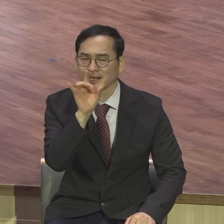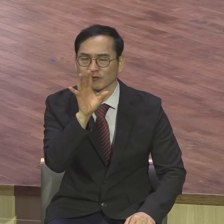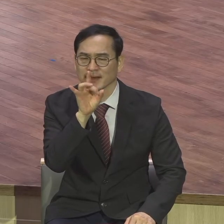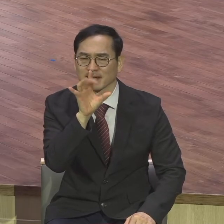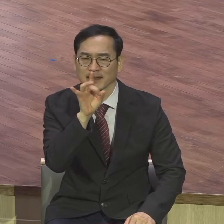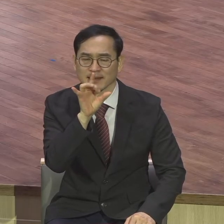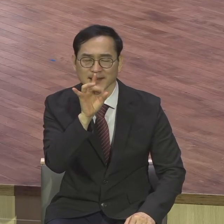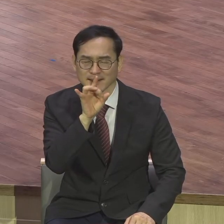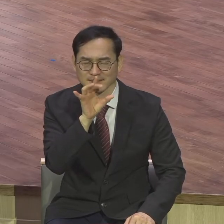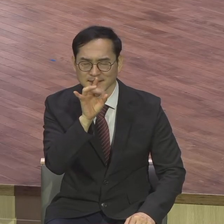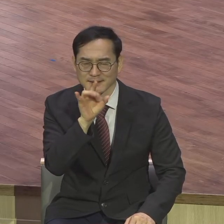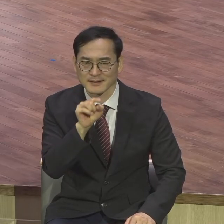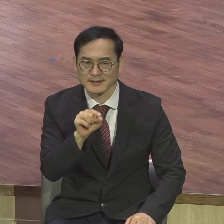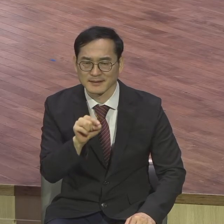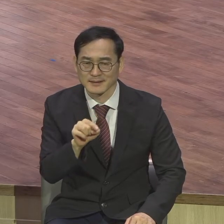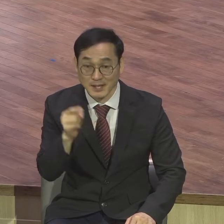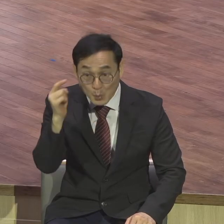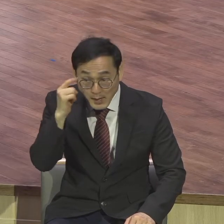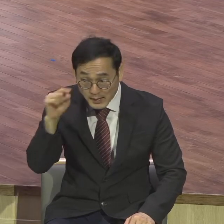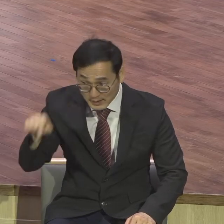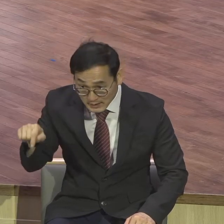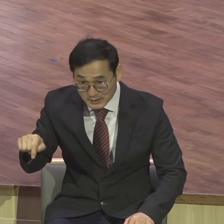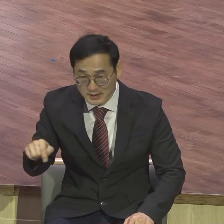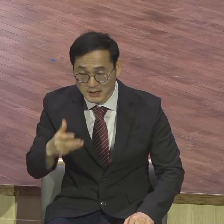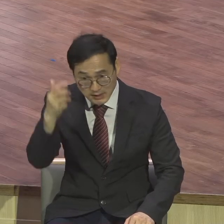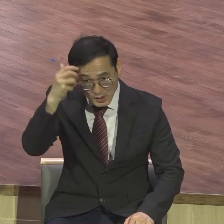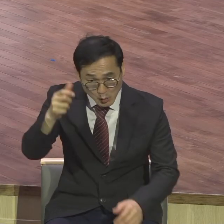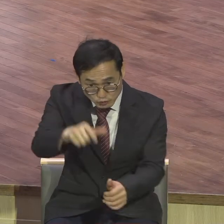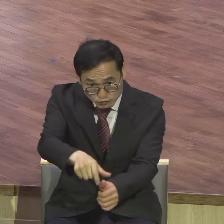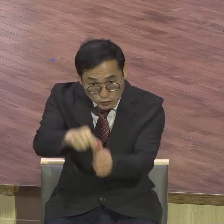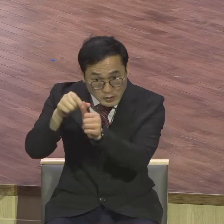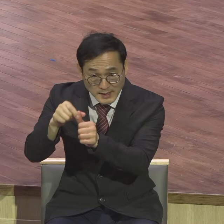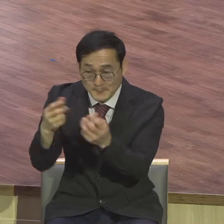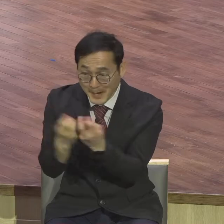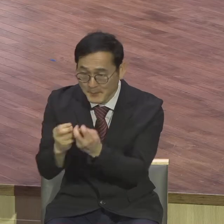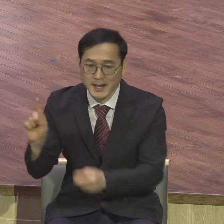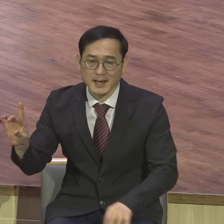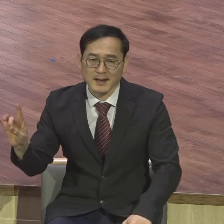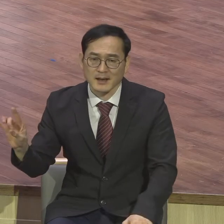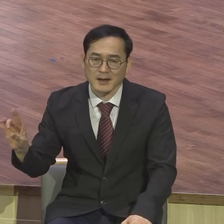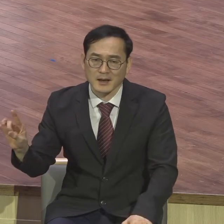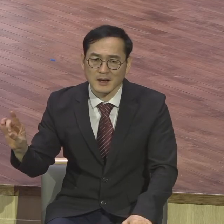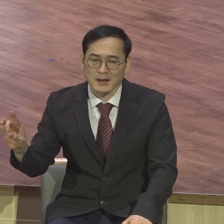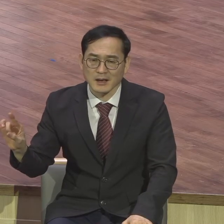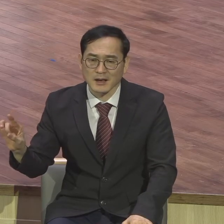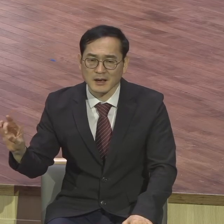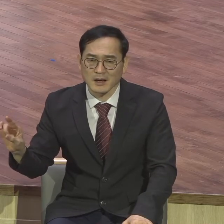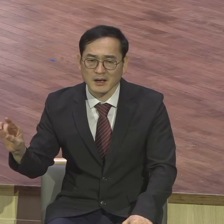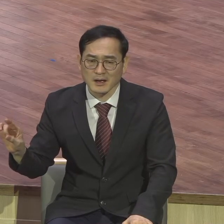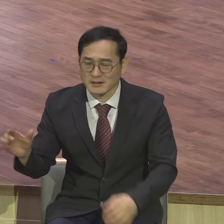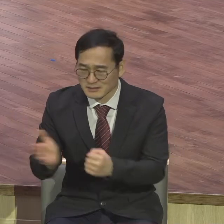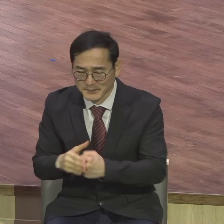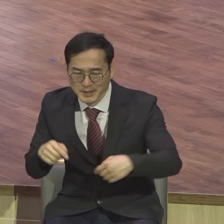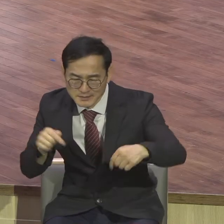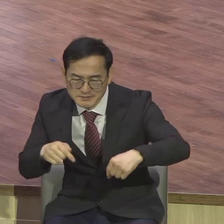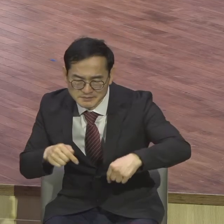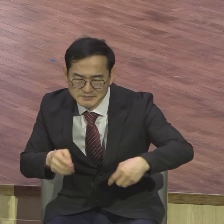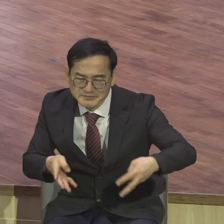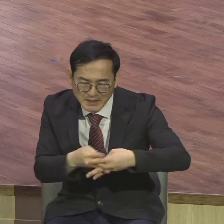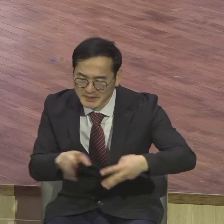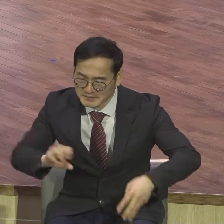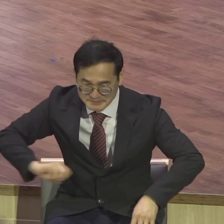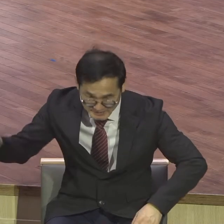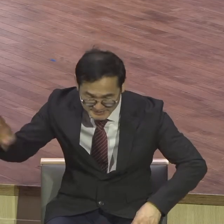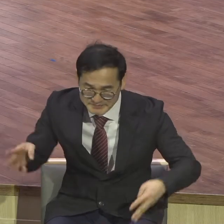왜냐하면 이것이 영혼 살리는 유일한 길이기 때문에. 영혼 살리는 유일한 길, 내가 사는 유일한 길이니까.